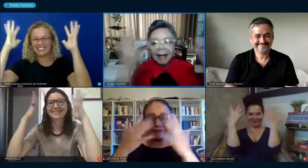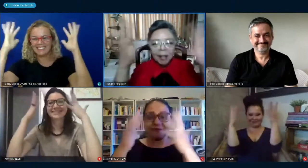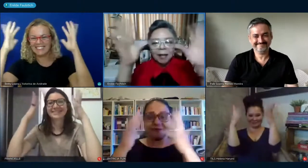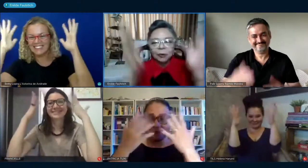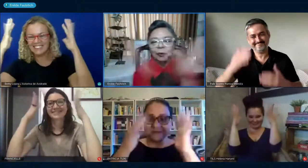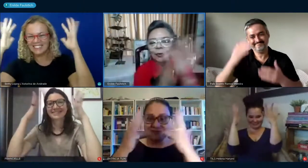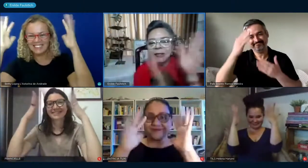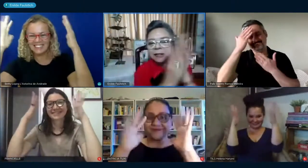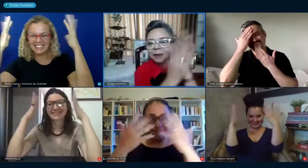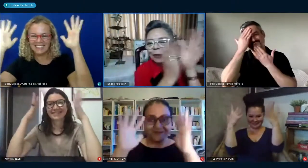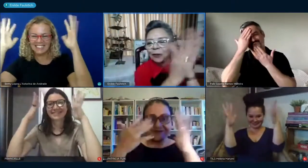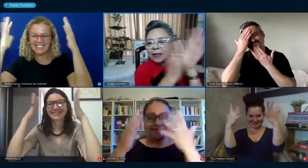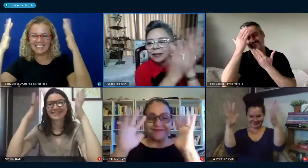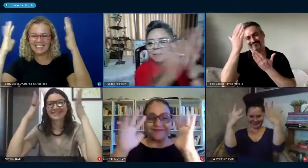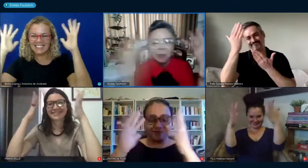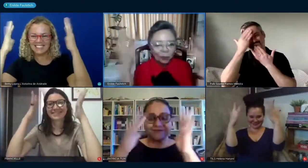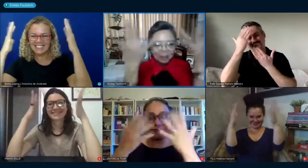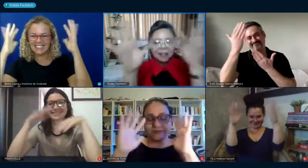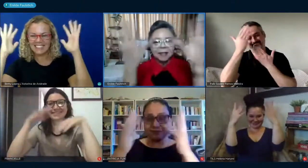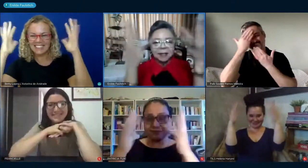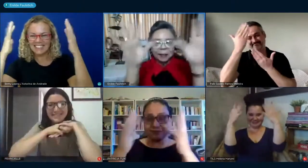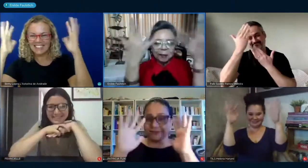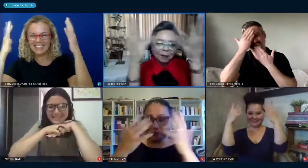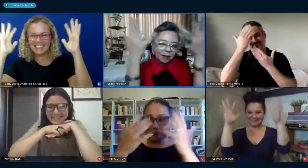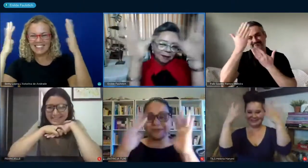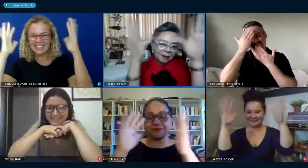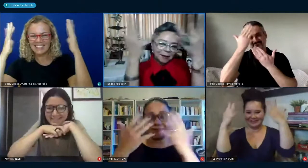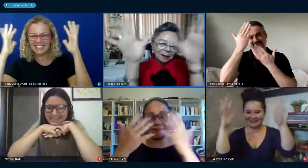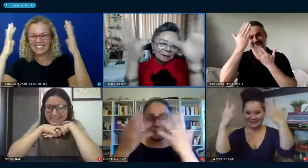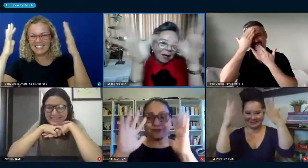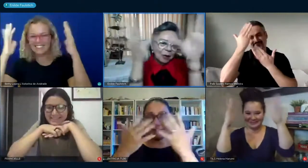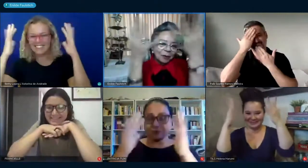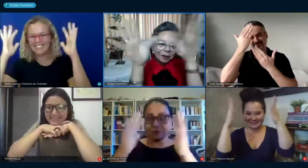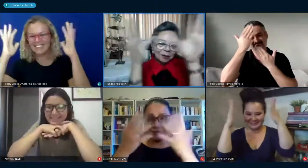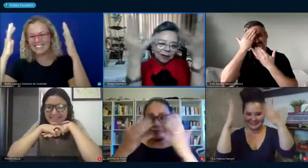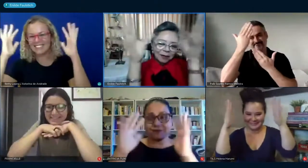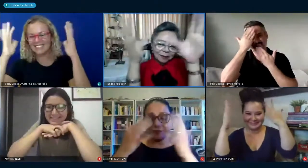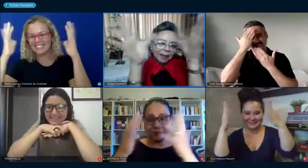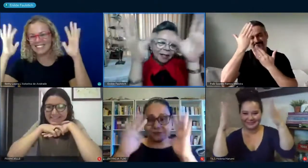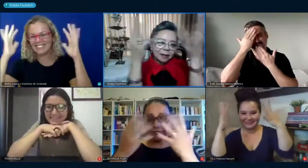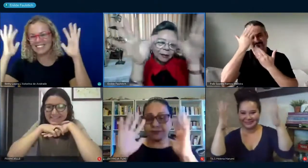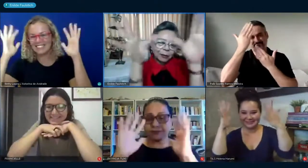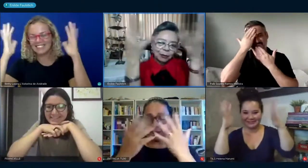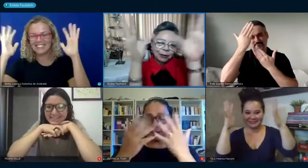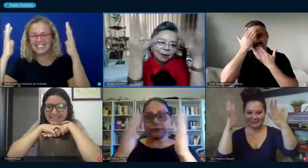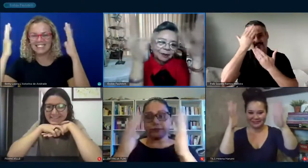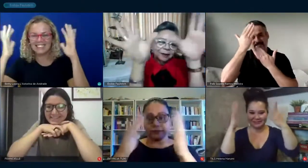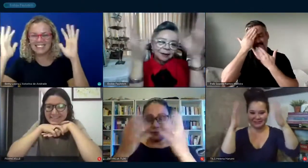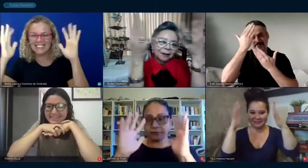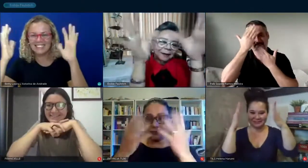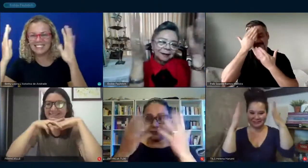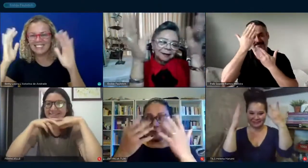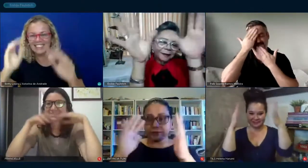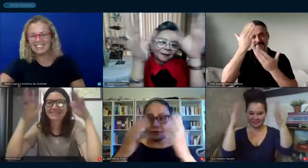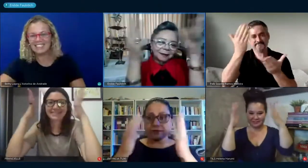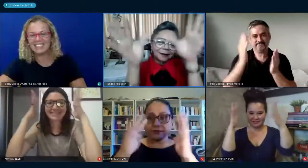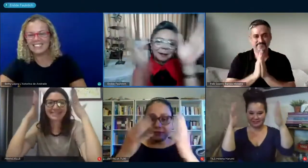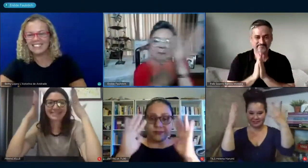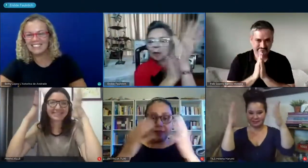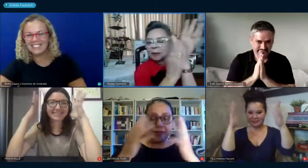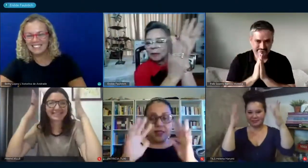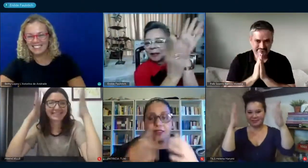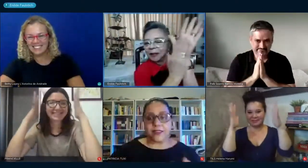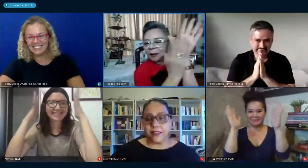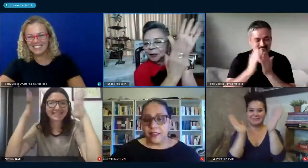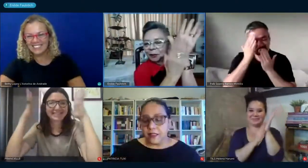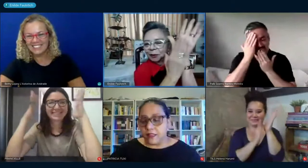É, quem é surdo faz assim, eu faço assim, eu vou fazer assim também para ele. Palmas para ele, porque ele é surdo. E